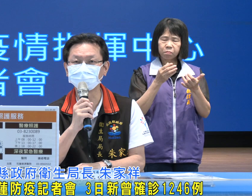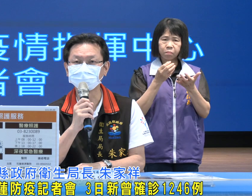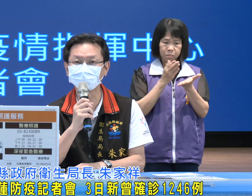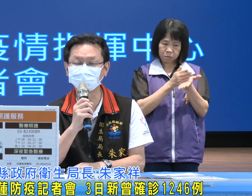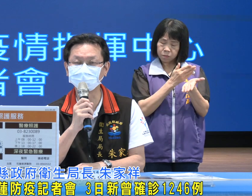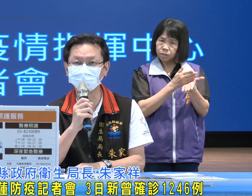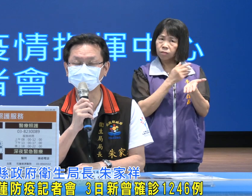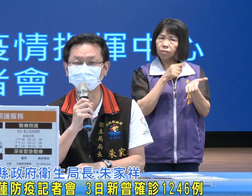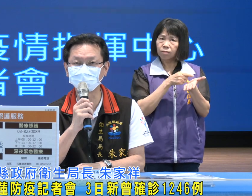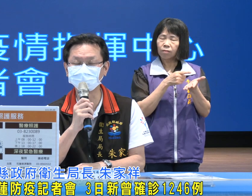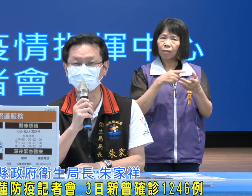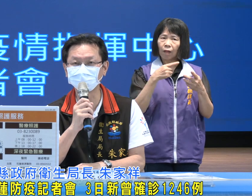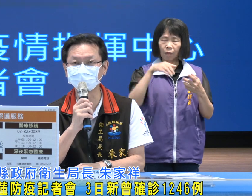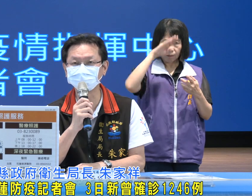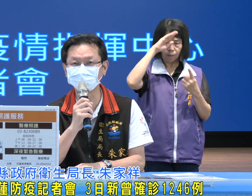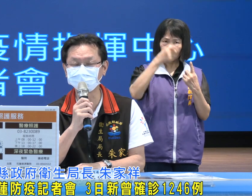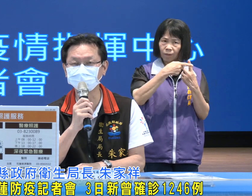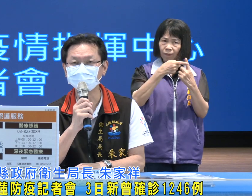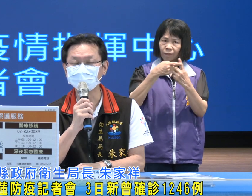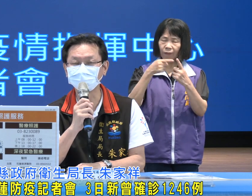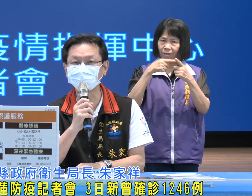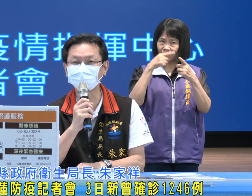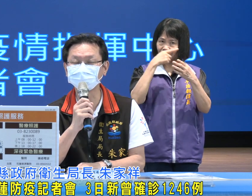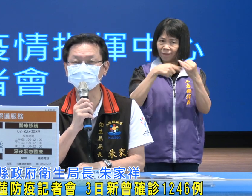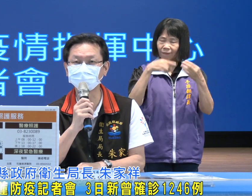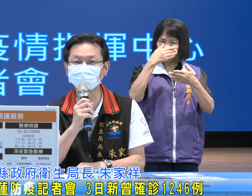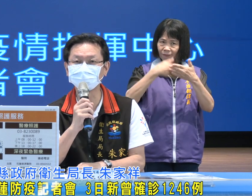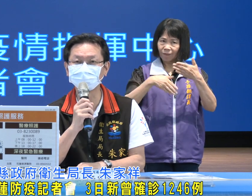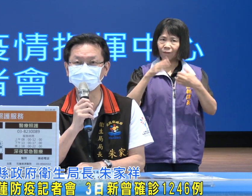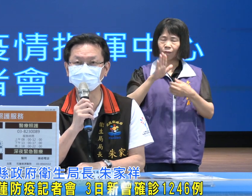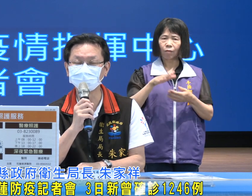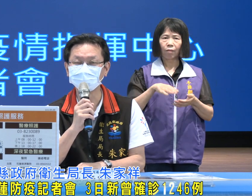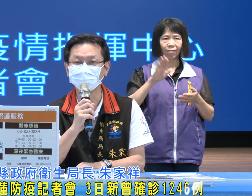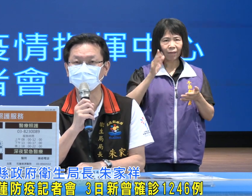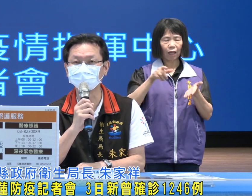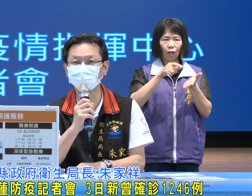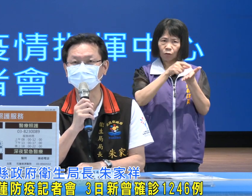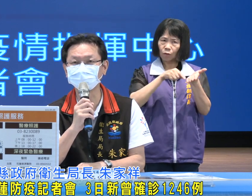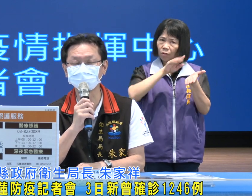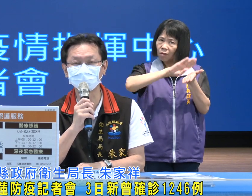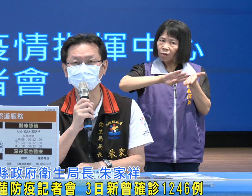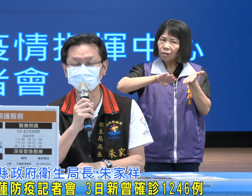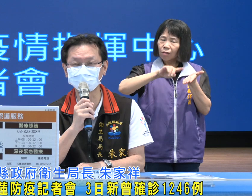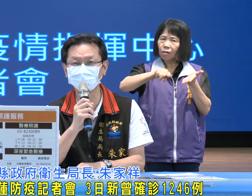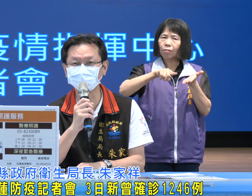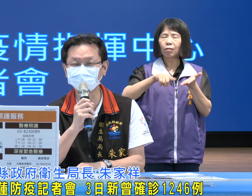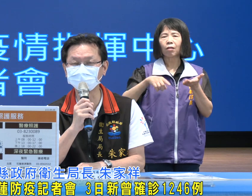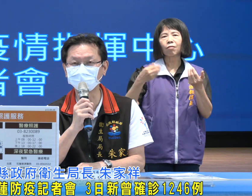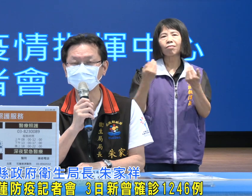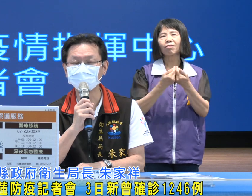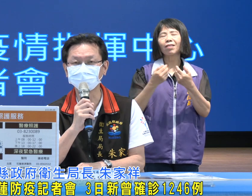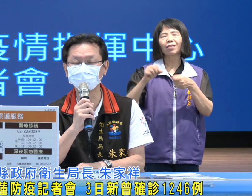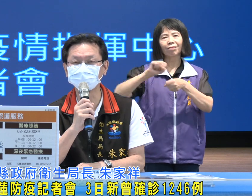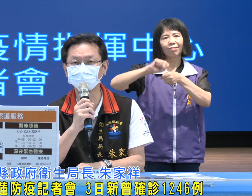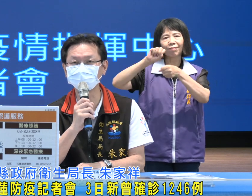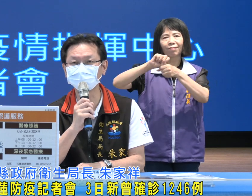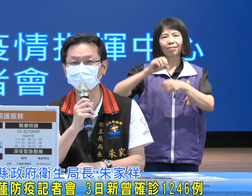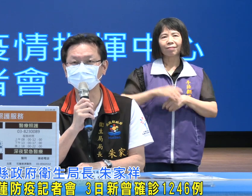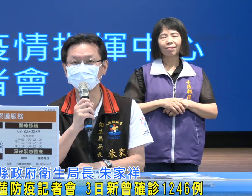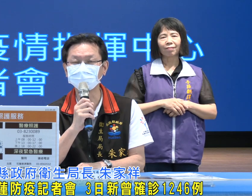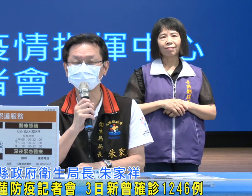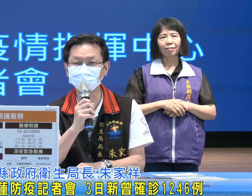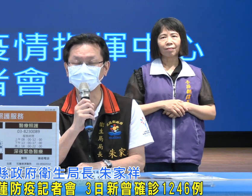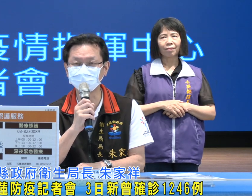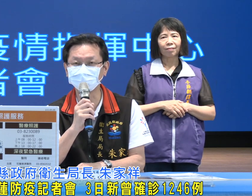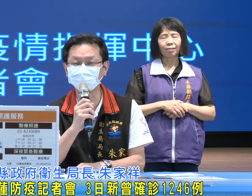那确诊的人数有在减缓的趋势，但是相对在中南区那它确诊人数稍微增加，所以我们从这